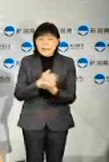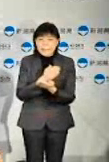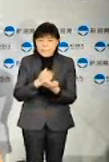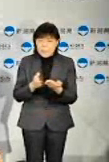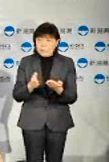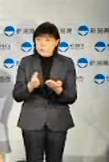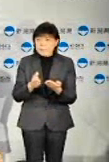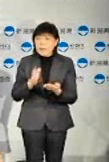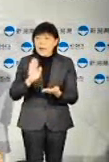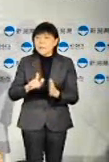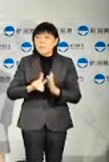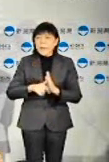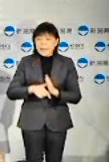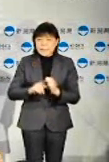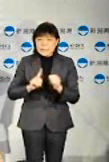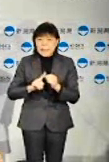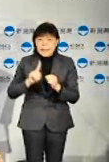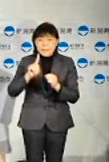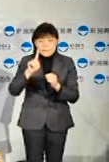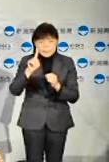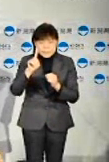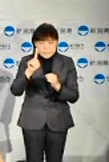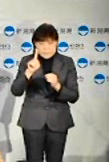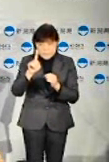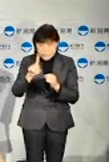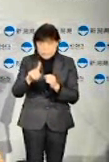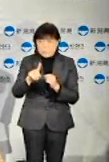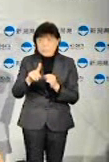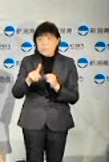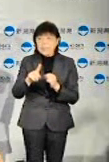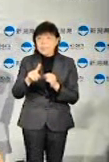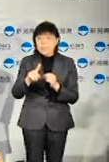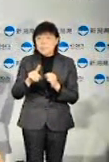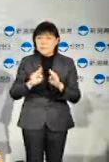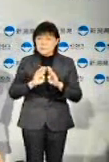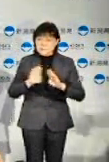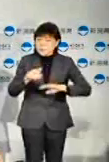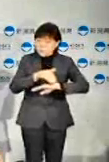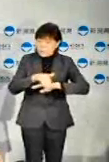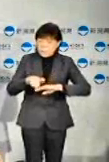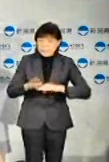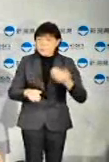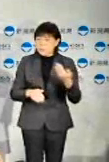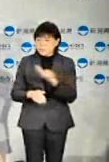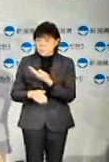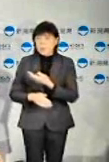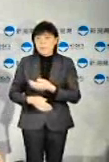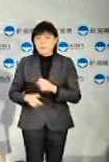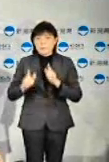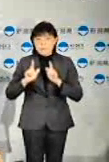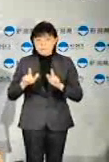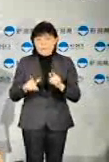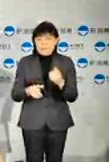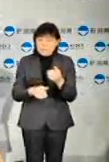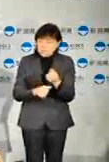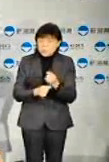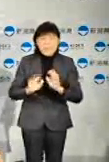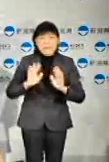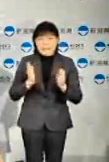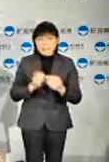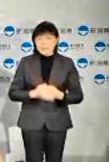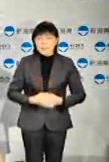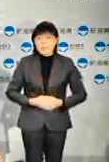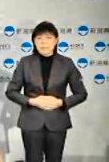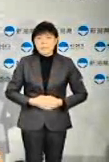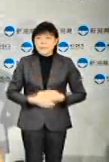ればですね、来年早々にも開いてという、 いやちょっと具体的な時間時期まではもうすでに技術委員会の日程